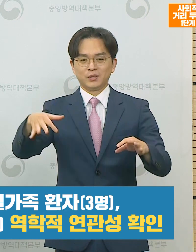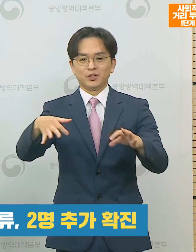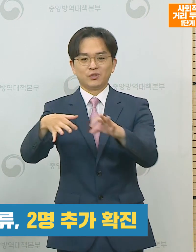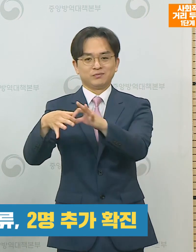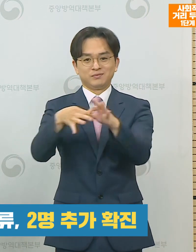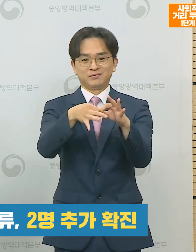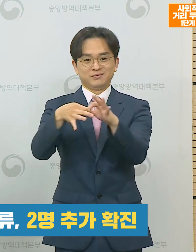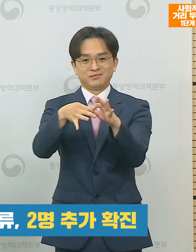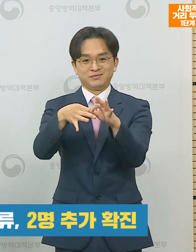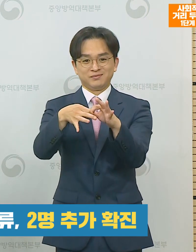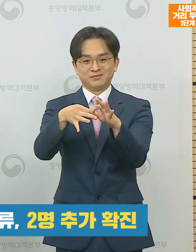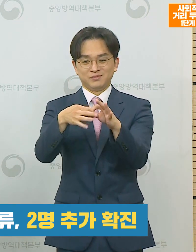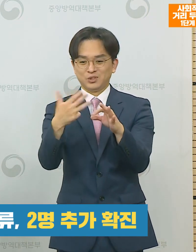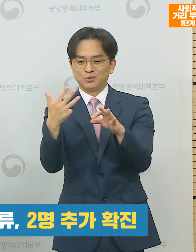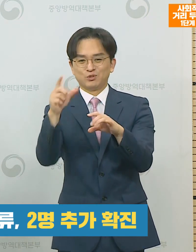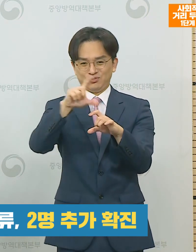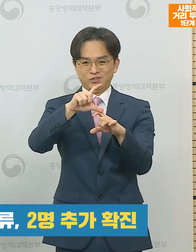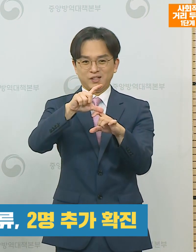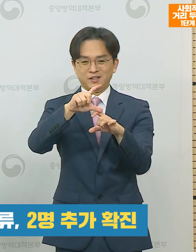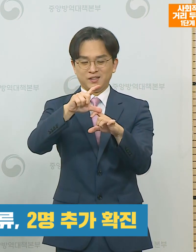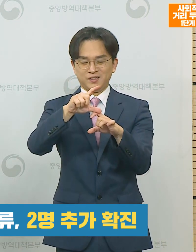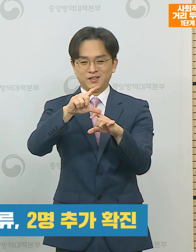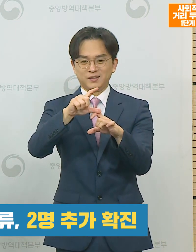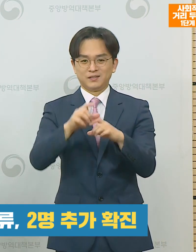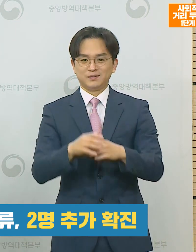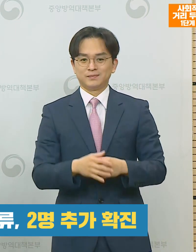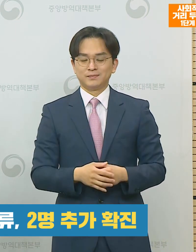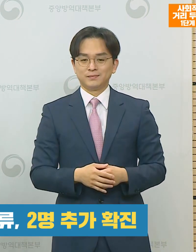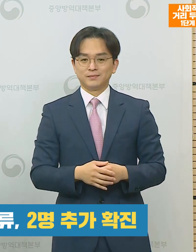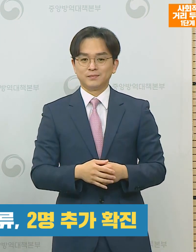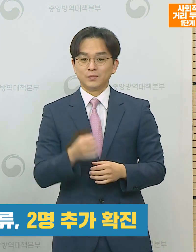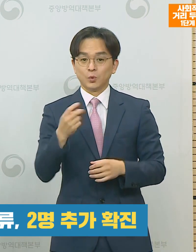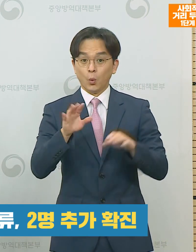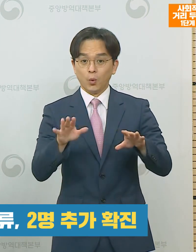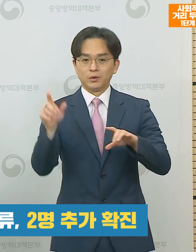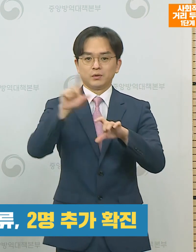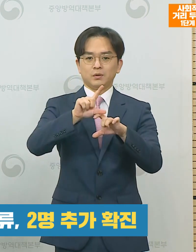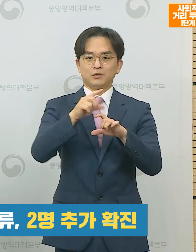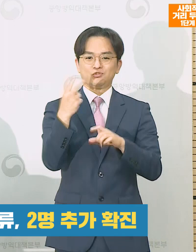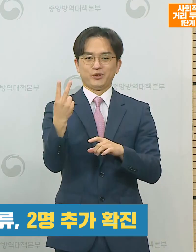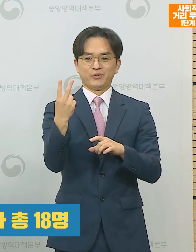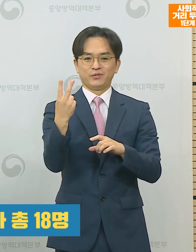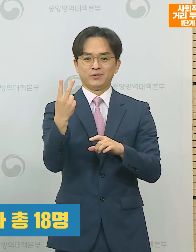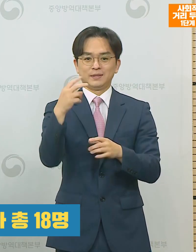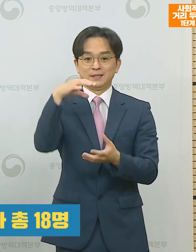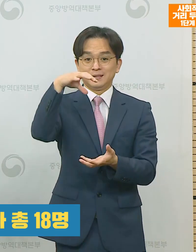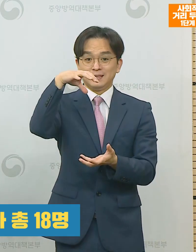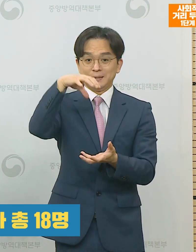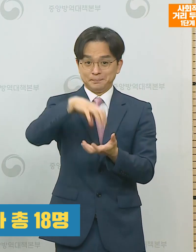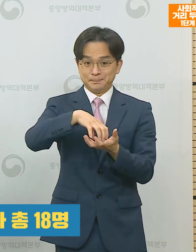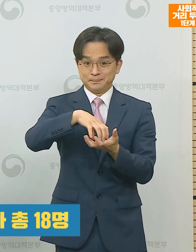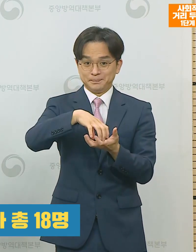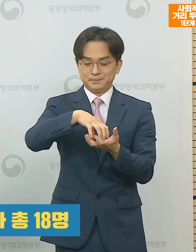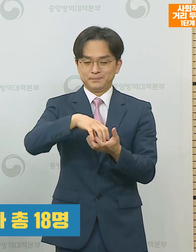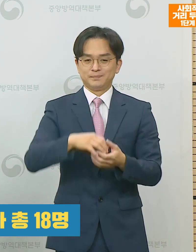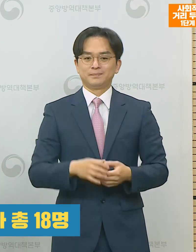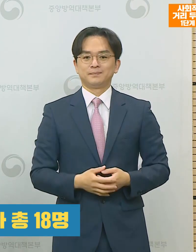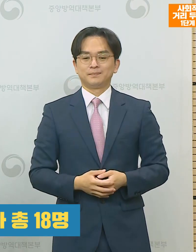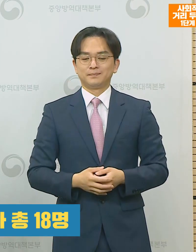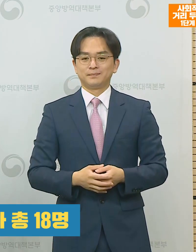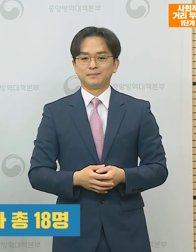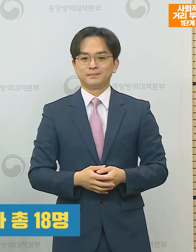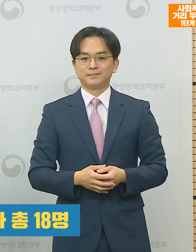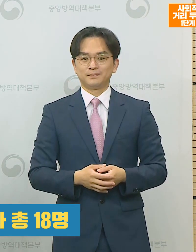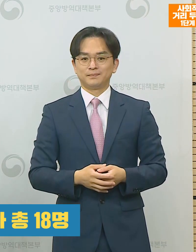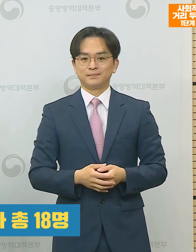확인되어 관련 집단 사례로 분류하였고 금일 추가로 2명이 확진되어 현재까지 총 누적